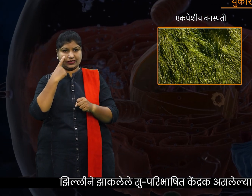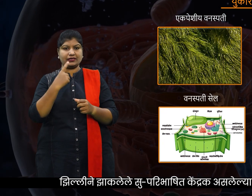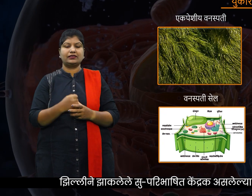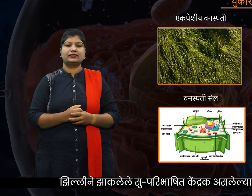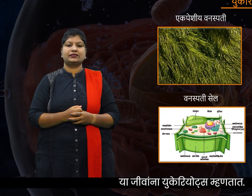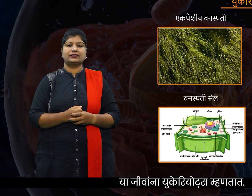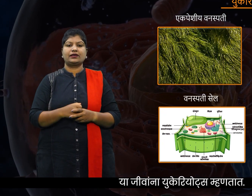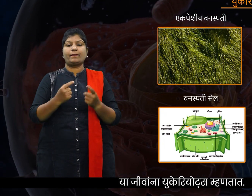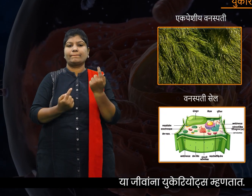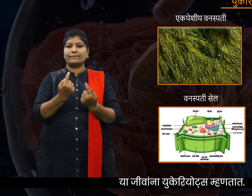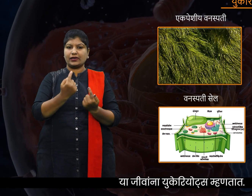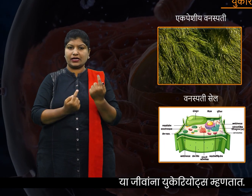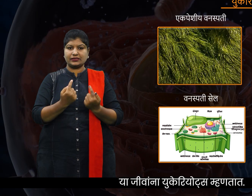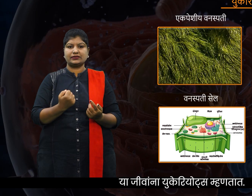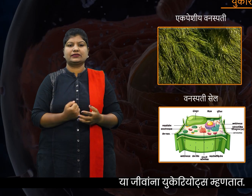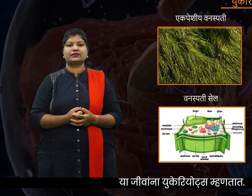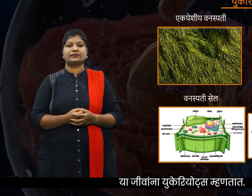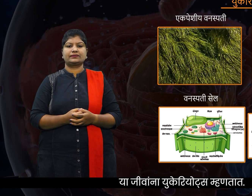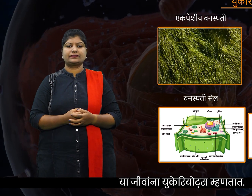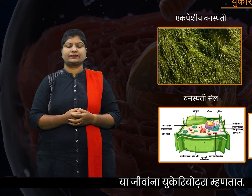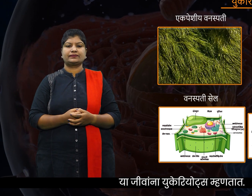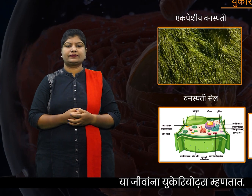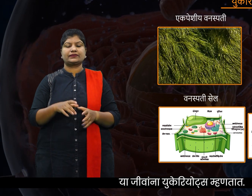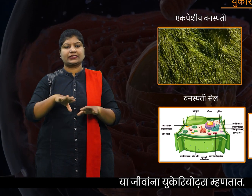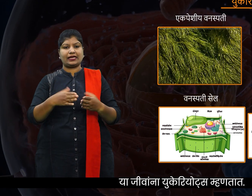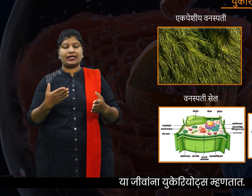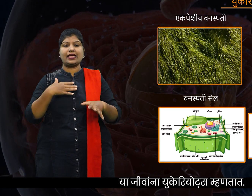पेशी असतात. या जीवांना युकॅरियोट्स म्हणतात.